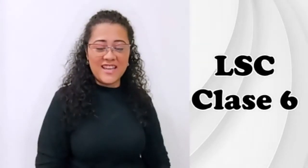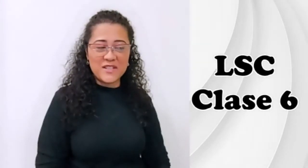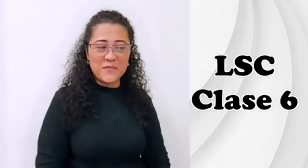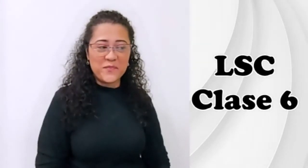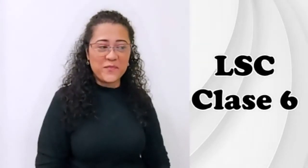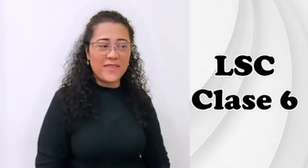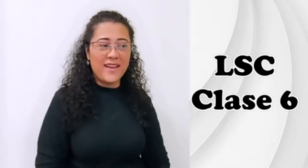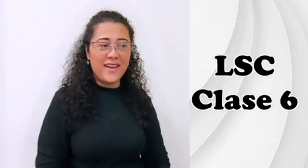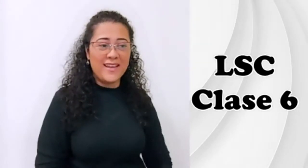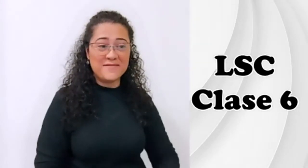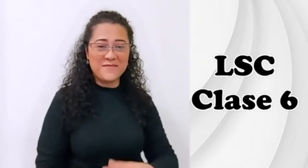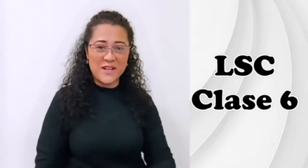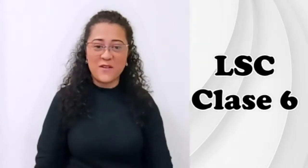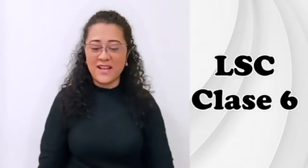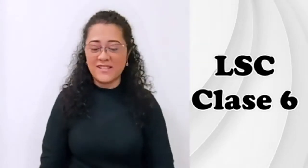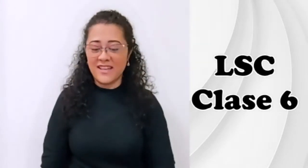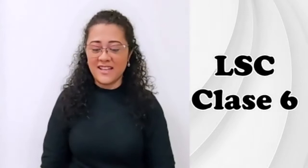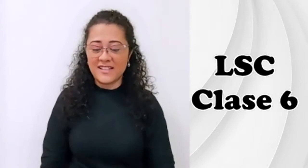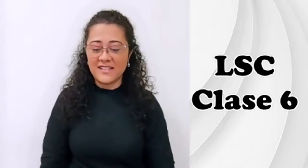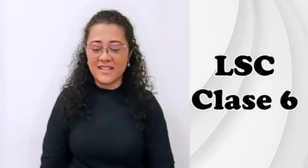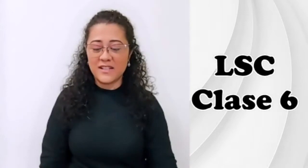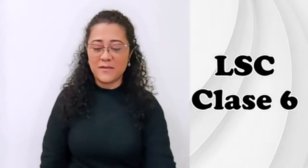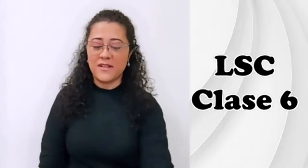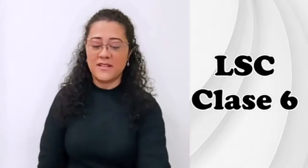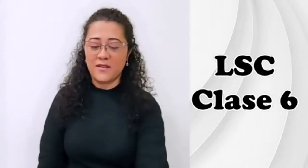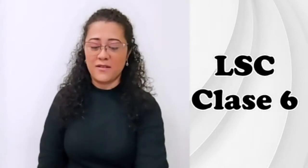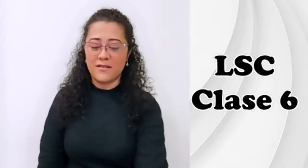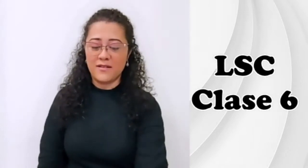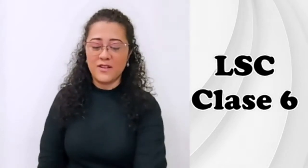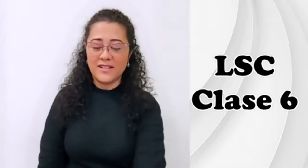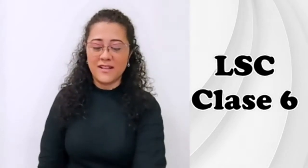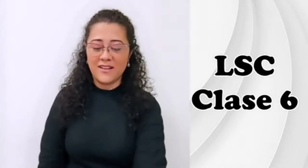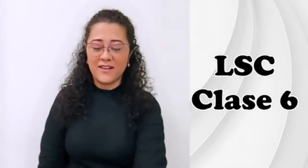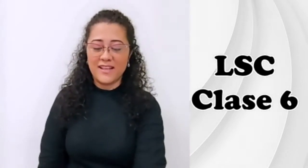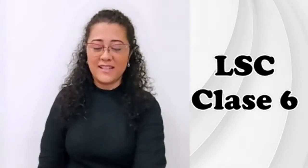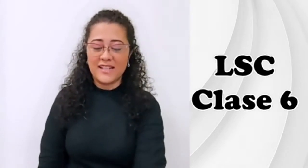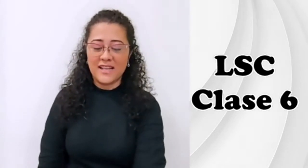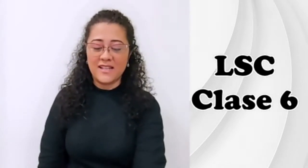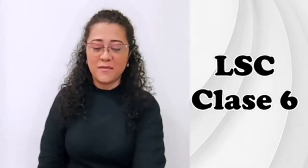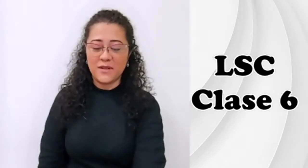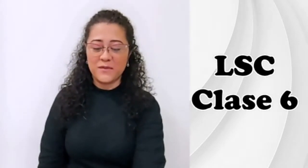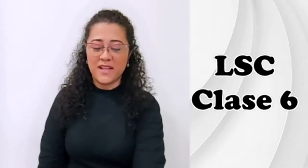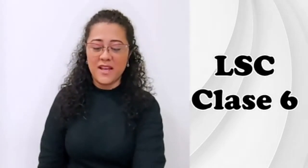Entonces, bueno, enseguida ya les vamos a estar contestando esa pregunta.